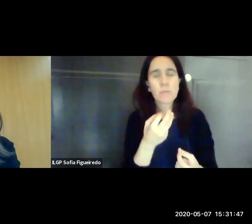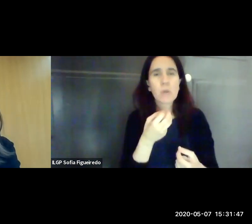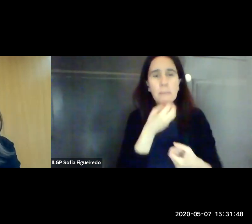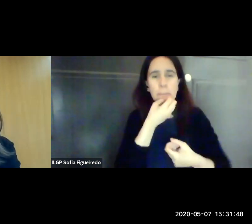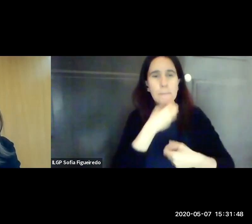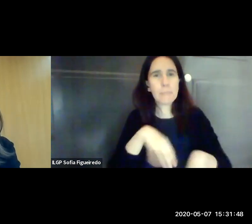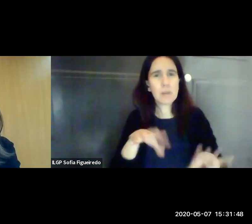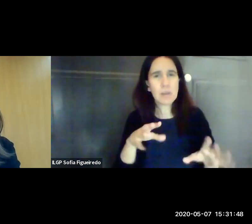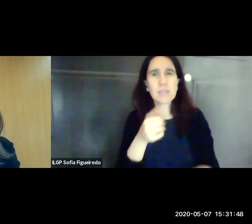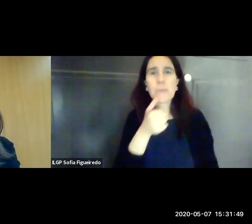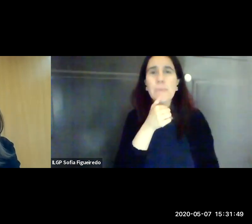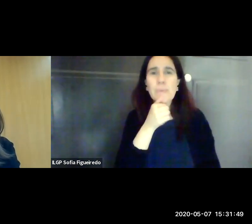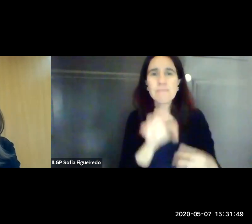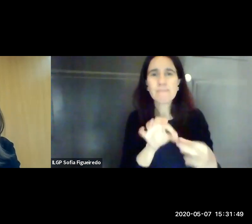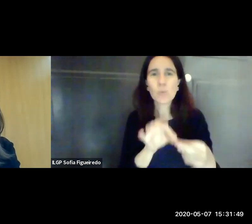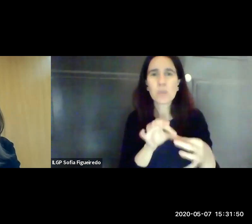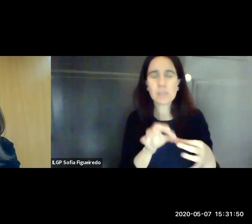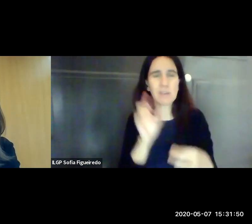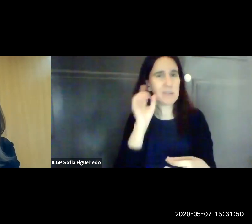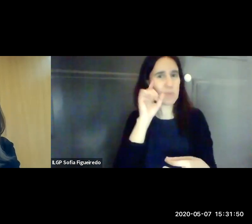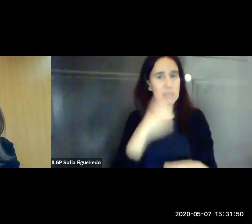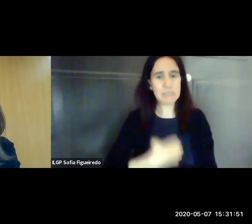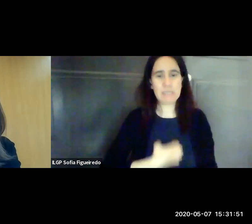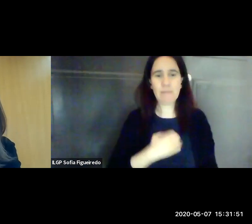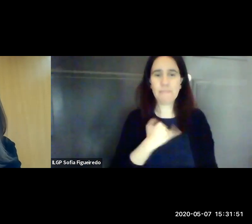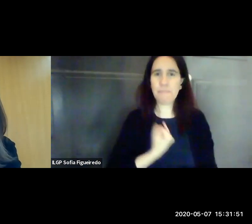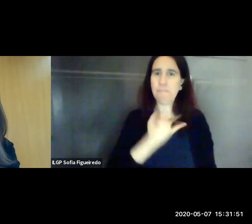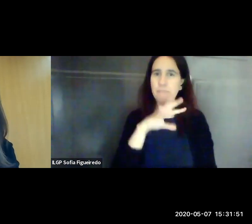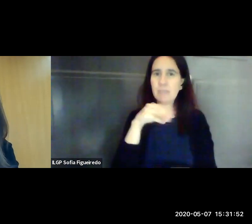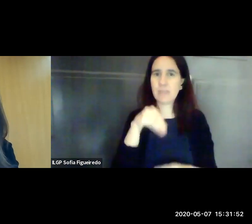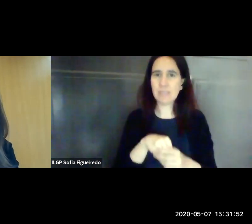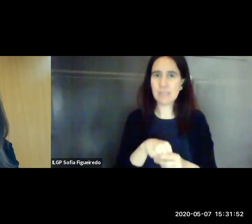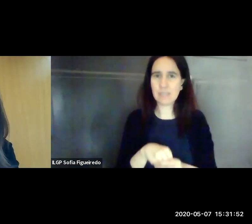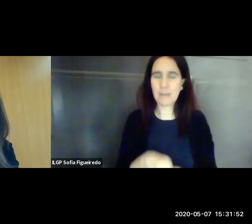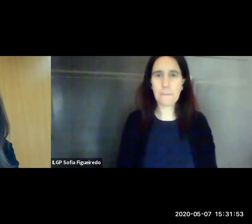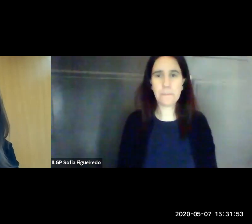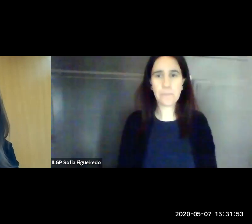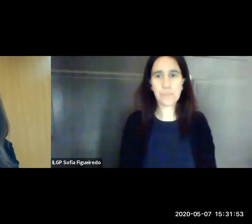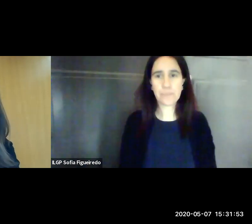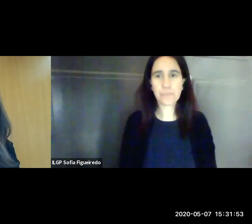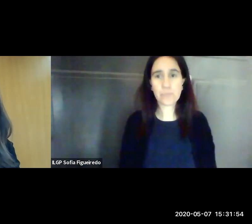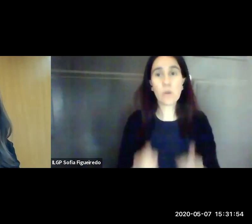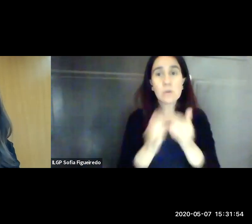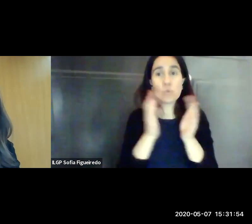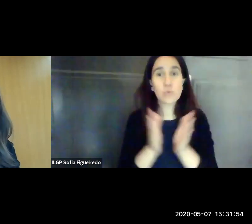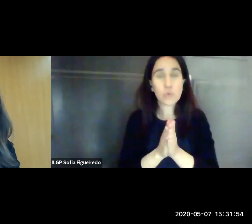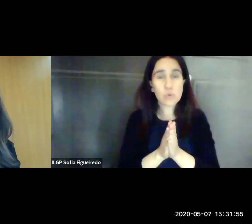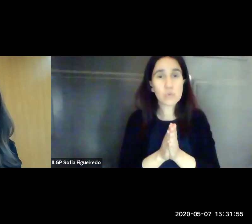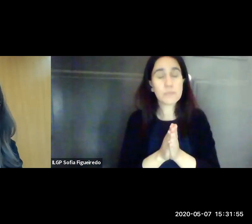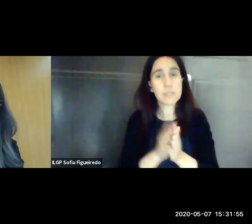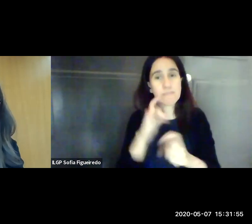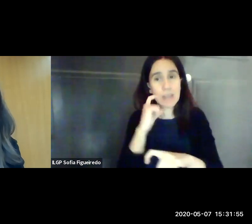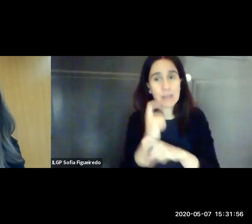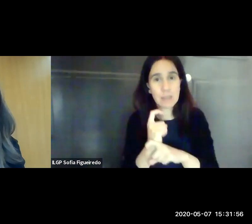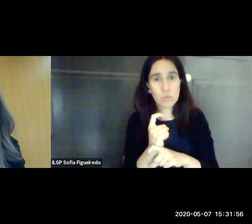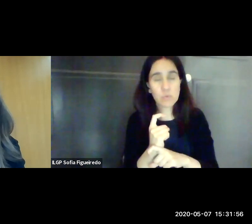toda esta coesão que importa e este sentido de pertença. Convém todos nós estarmos atentos e todos nós, não tem que ser